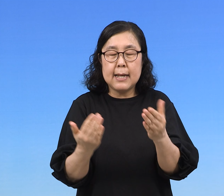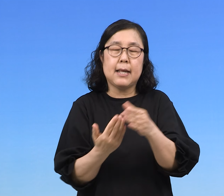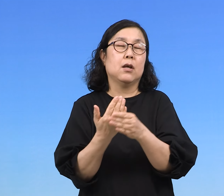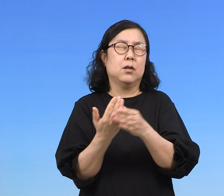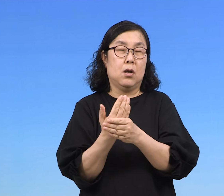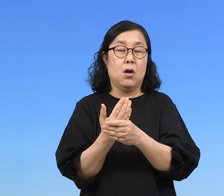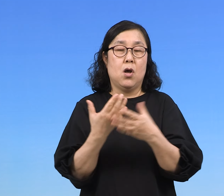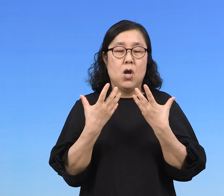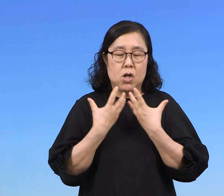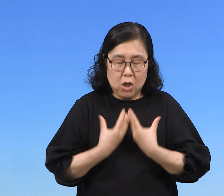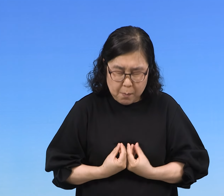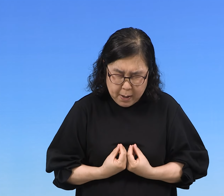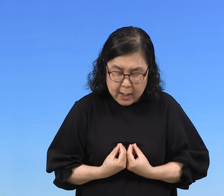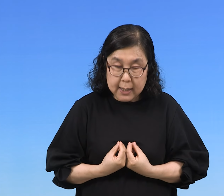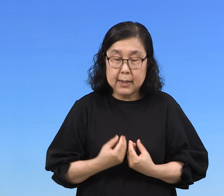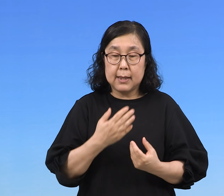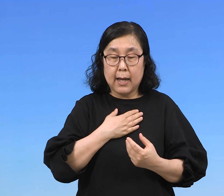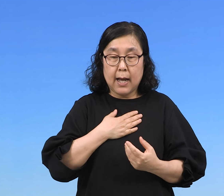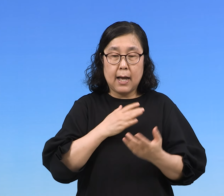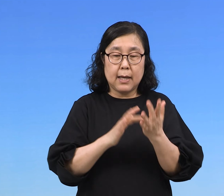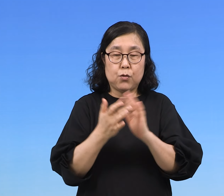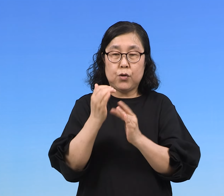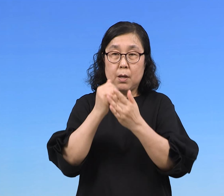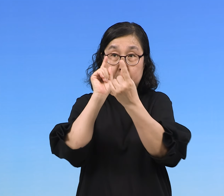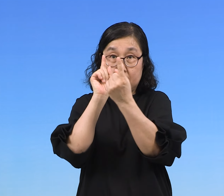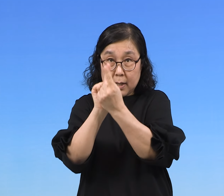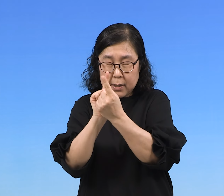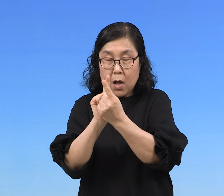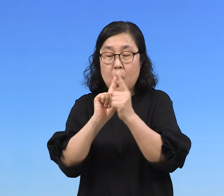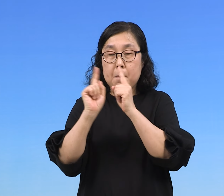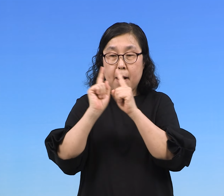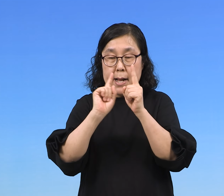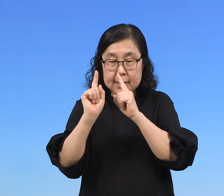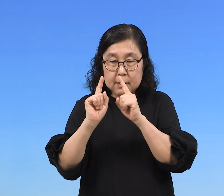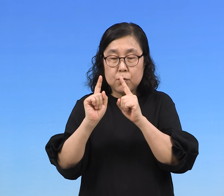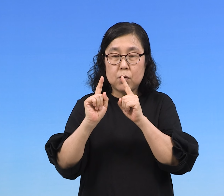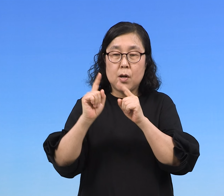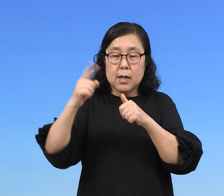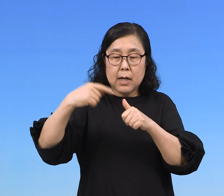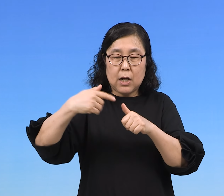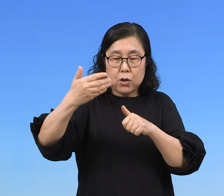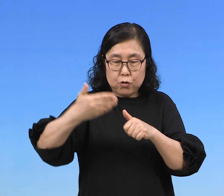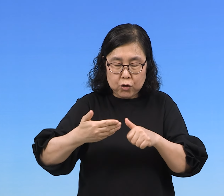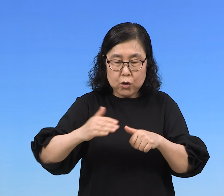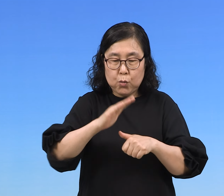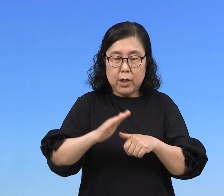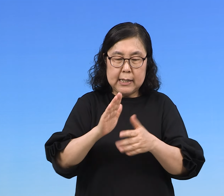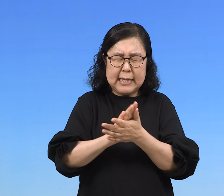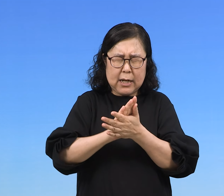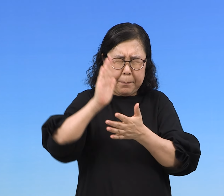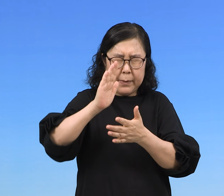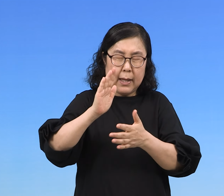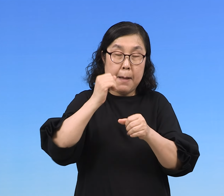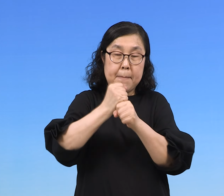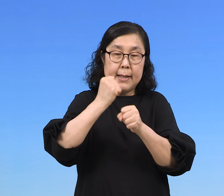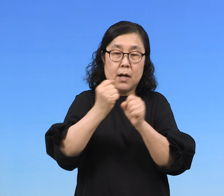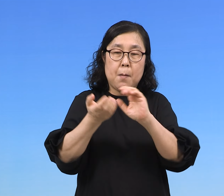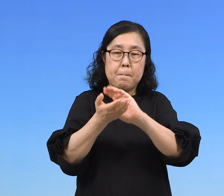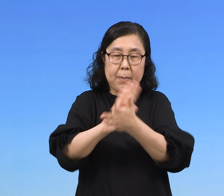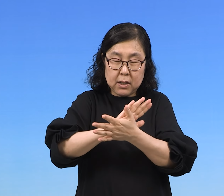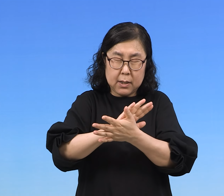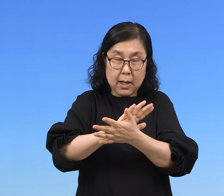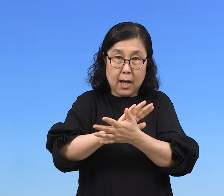절망하던 나에게 부활하신 주님이 오셔서 말씀으로 풀어 우리를 뜨겁게 만들어 변화시켜 주셨다.